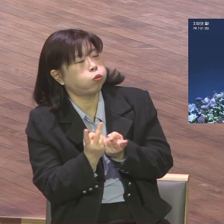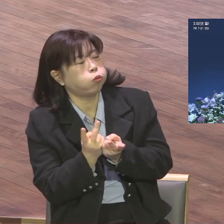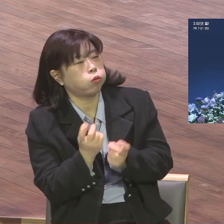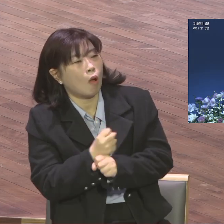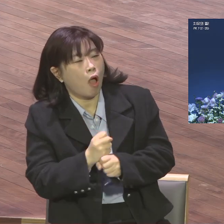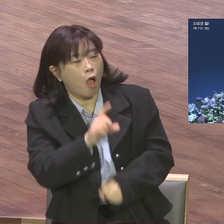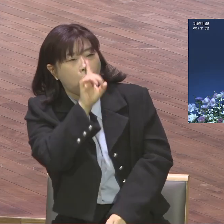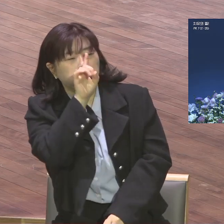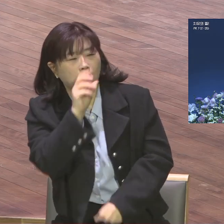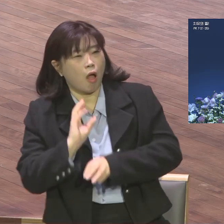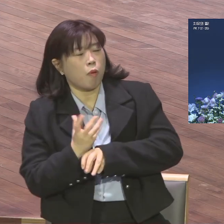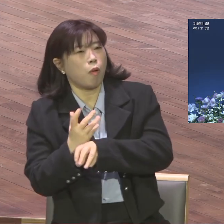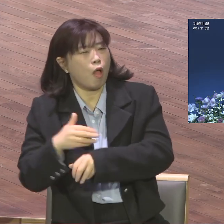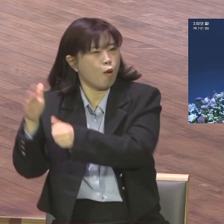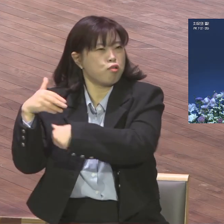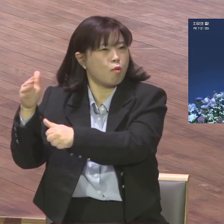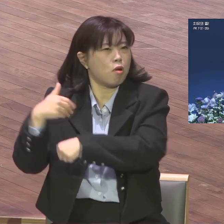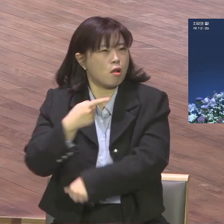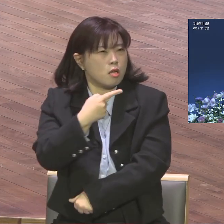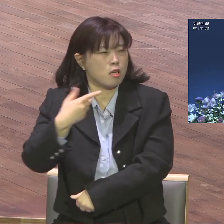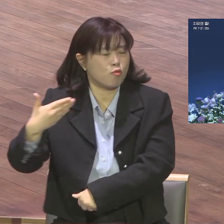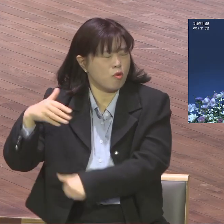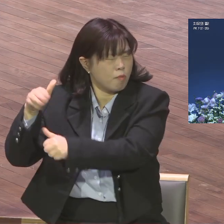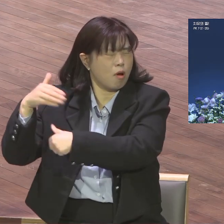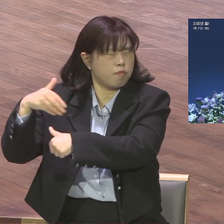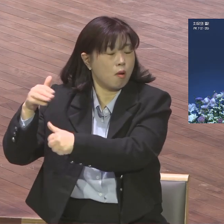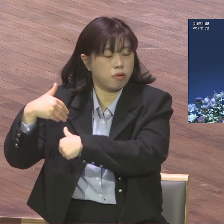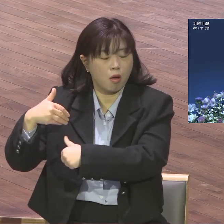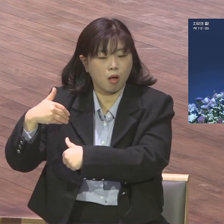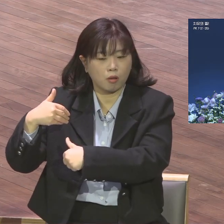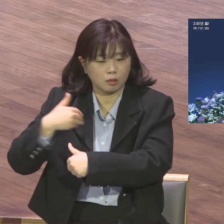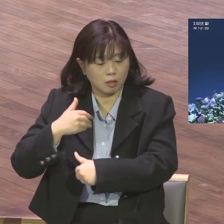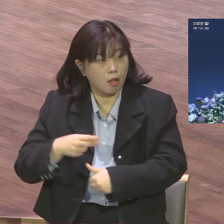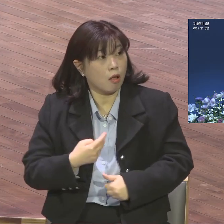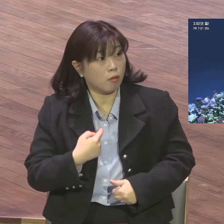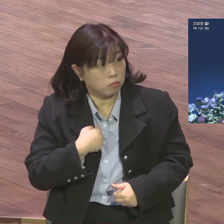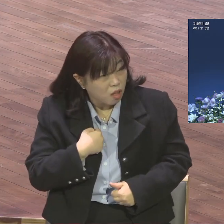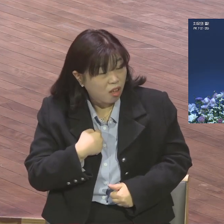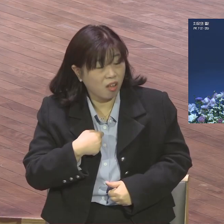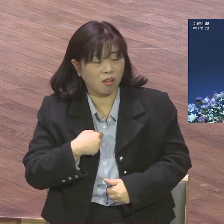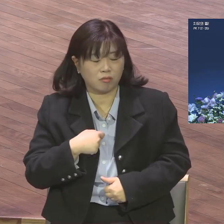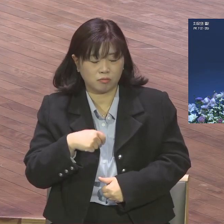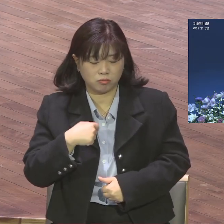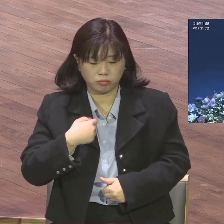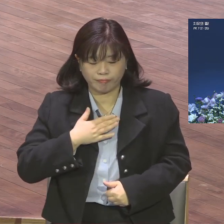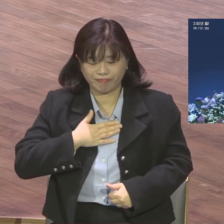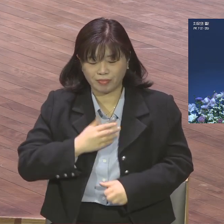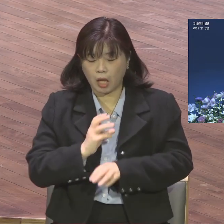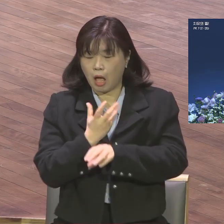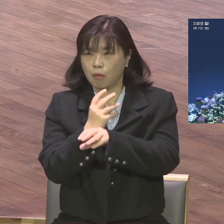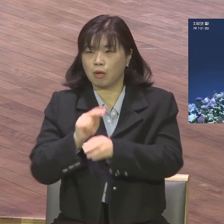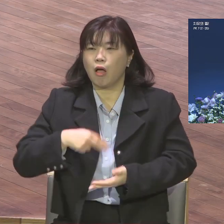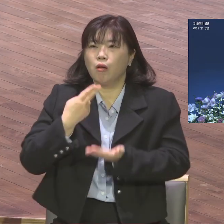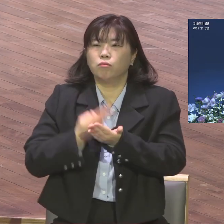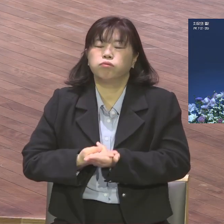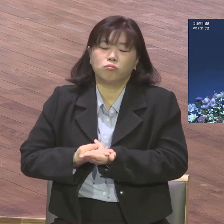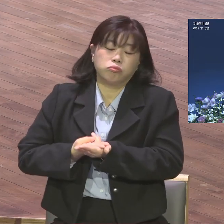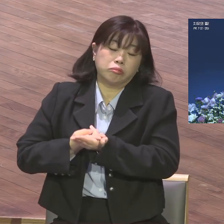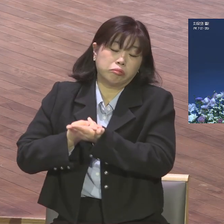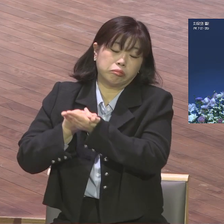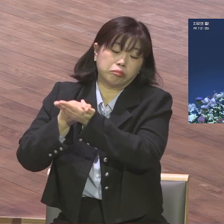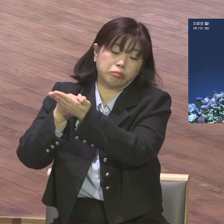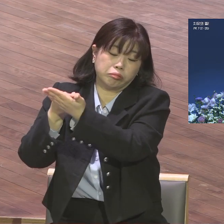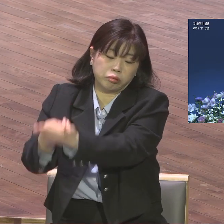왜냐면 앰뷸런스가 안 오면 뭐 이렇게 진찰도 못 한다네. 이 영국에는 한 네다섯